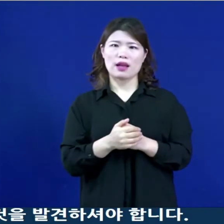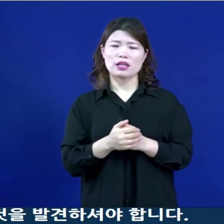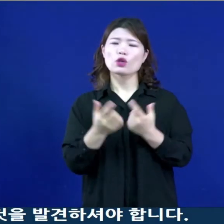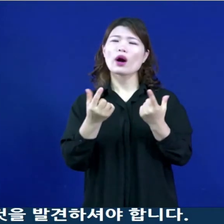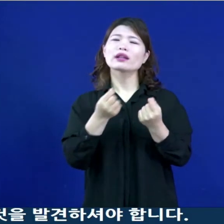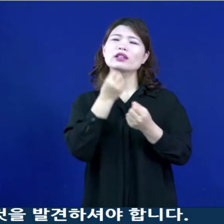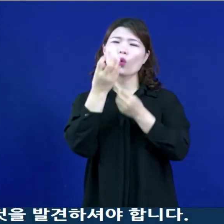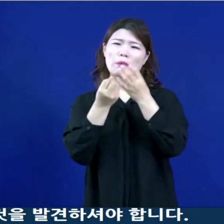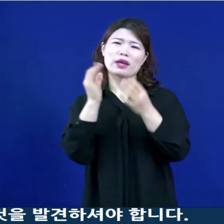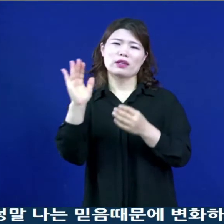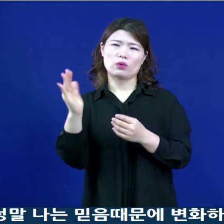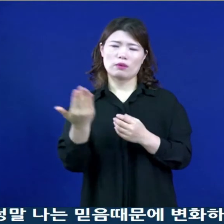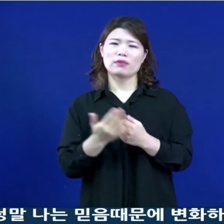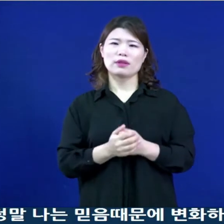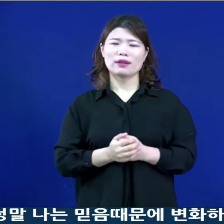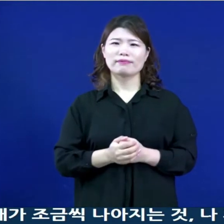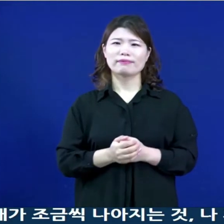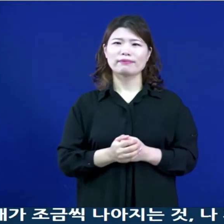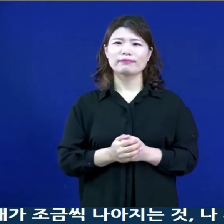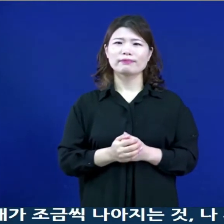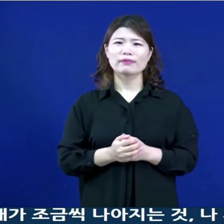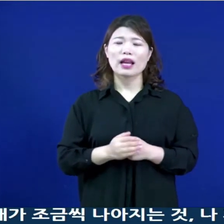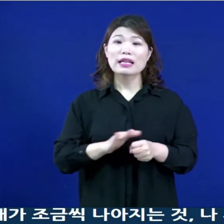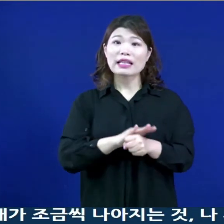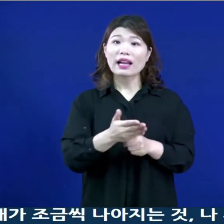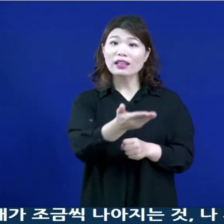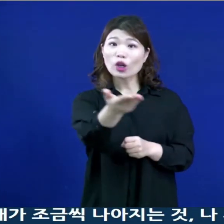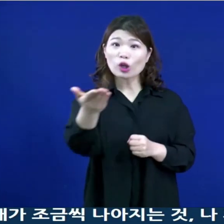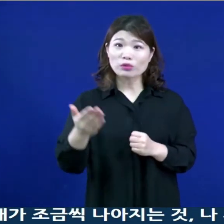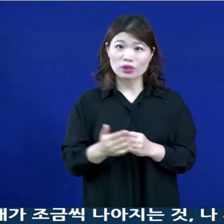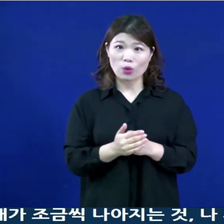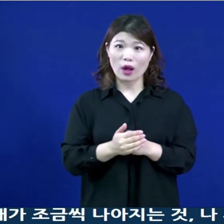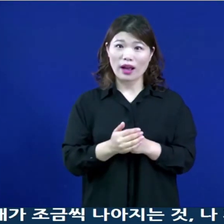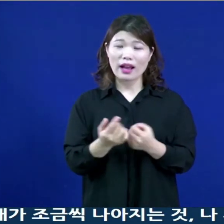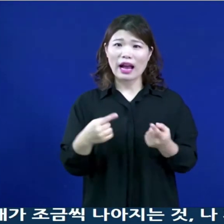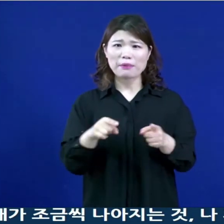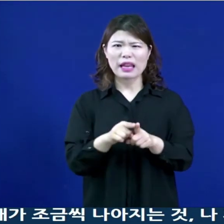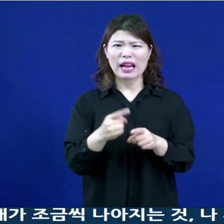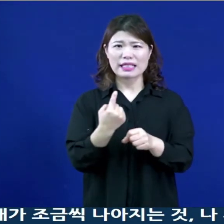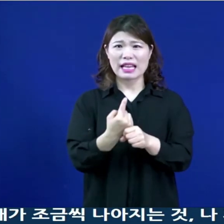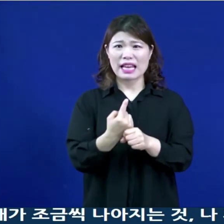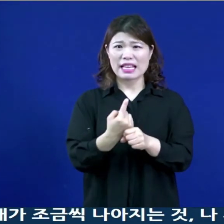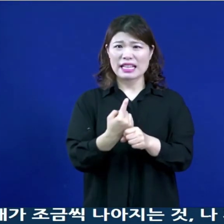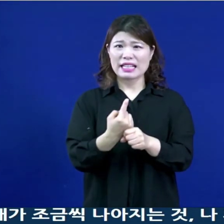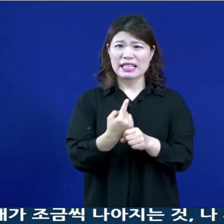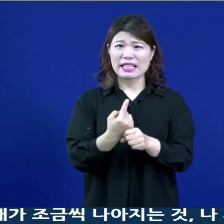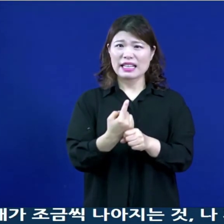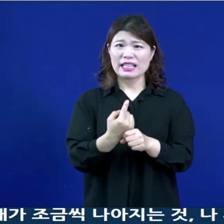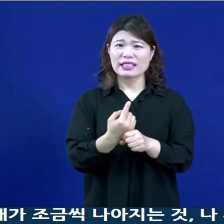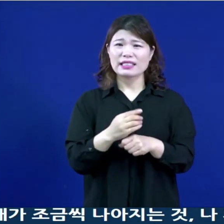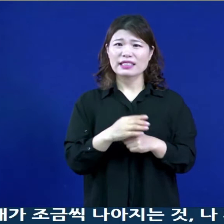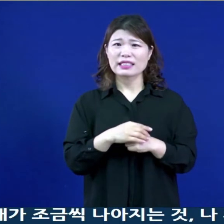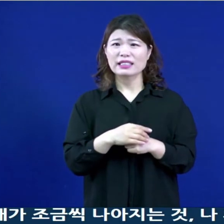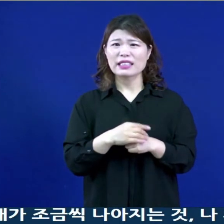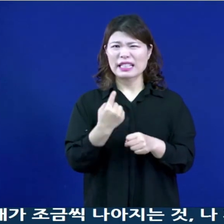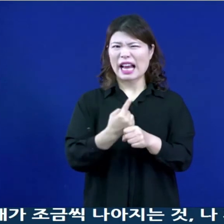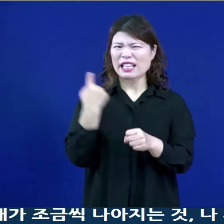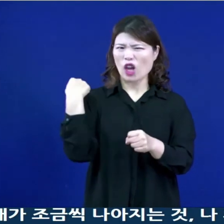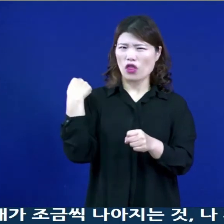거죠. 제가 사랑하는 여러분들과 함께 작년 말부터 요한복음을 쭉 나누어